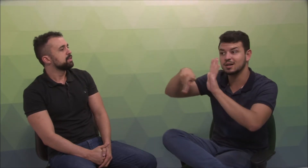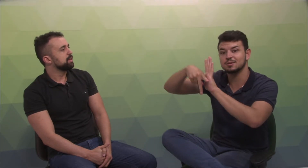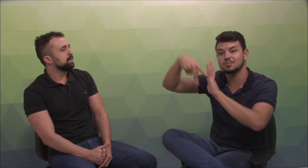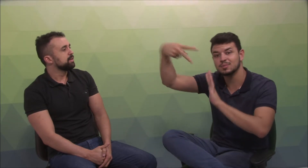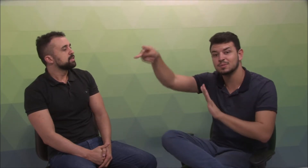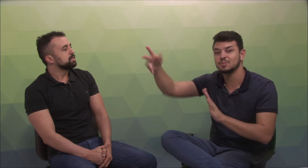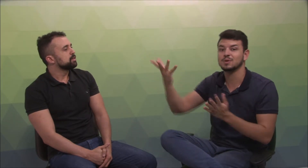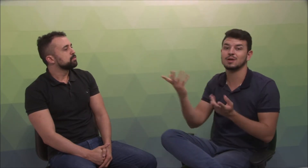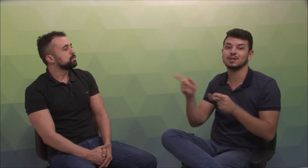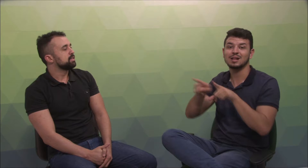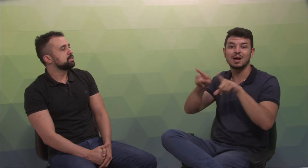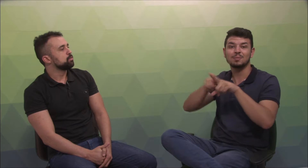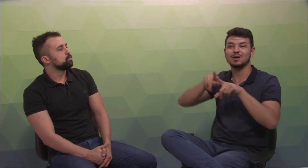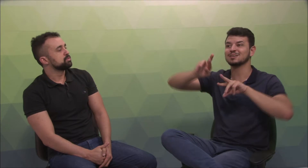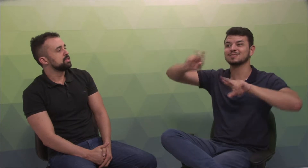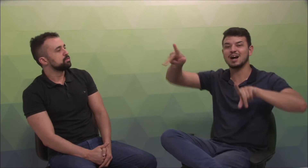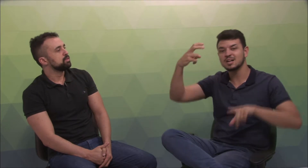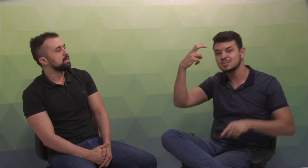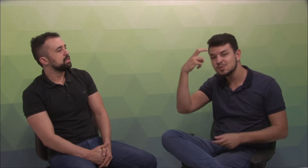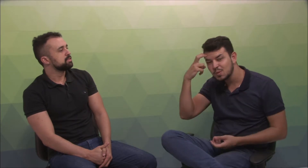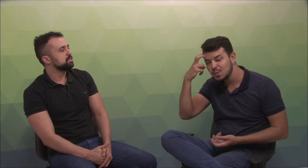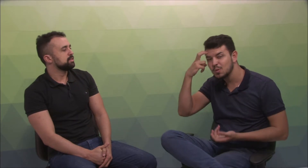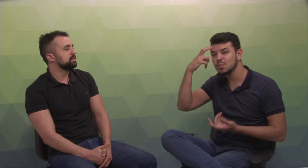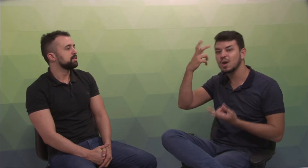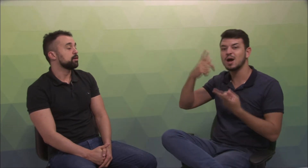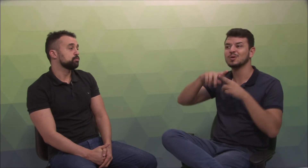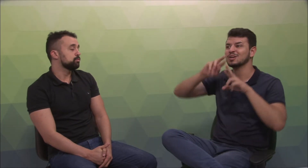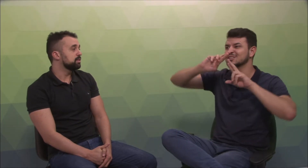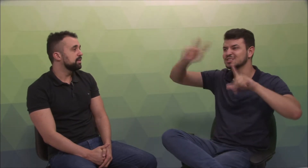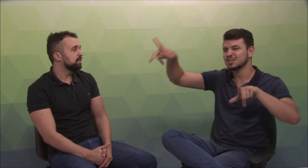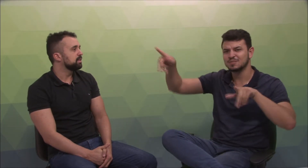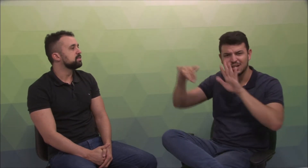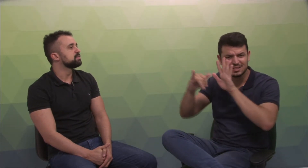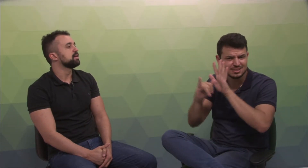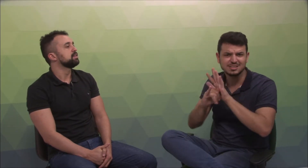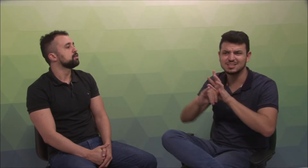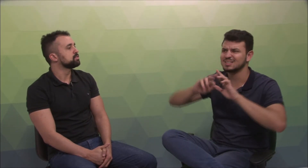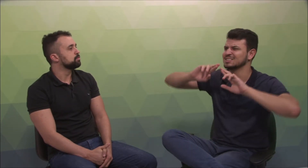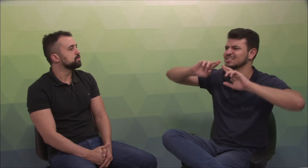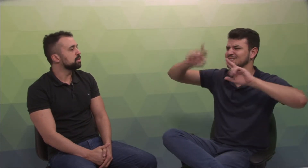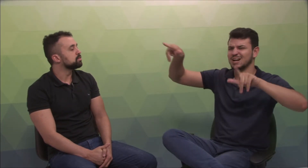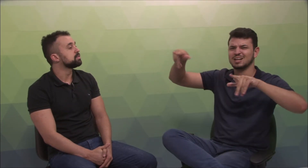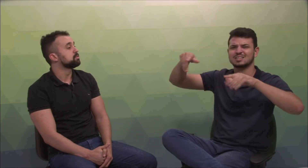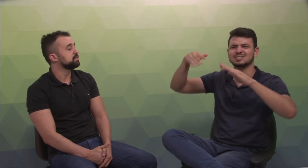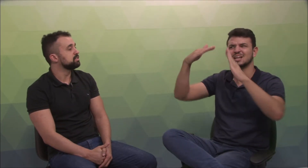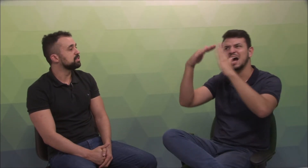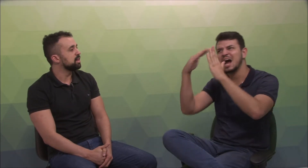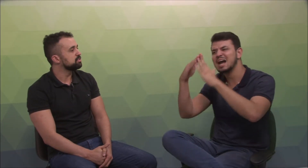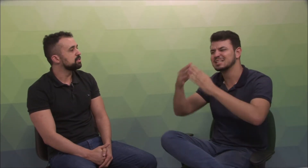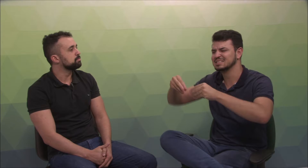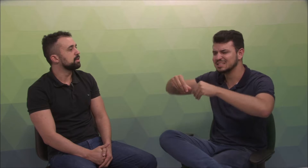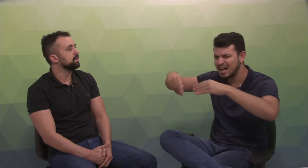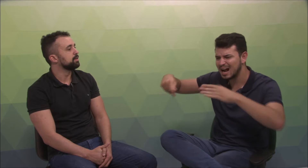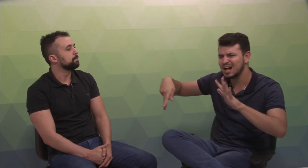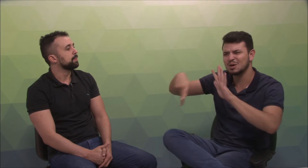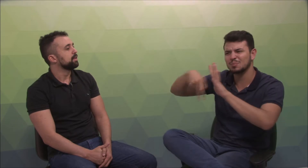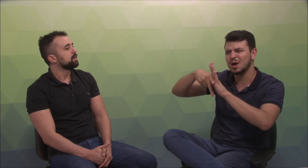né? Então, eles têm o conceito deles e a cultura deles, né? E nós temos a nossa identidade também,